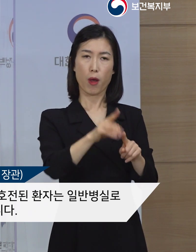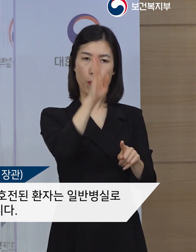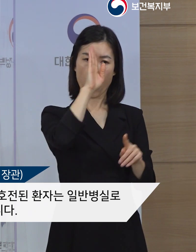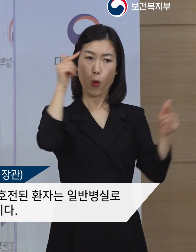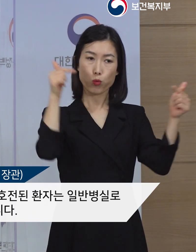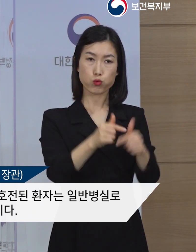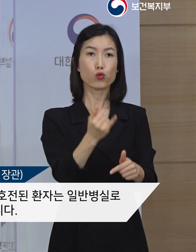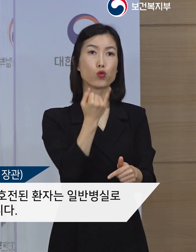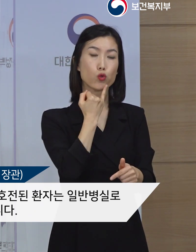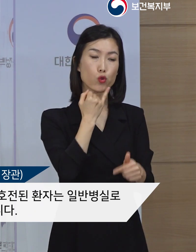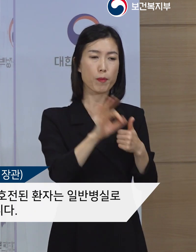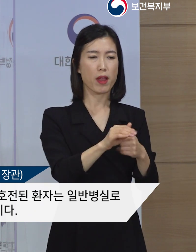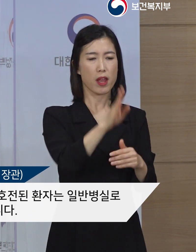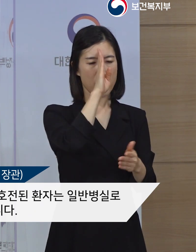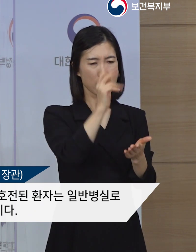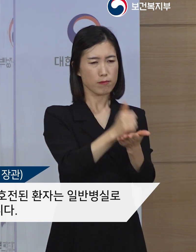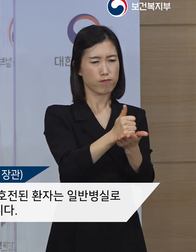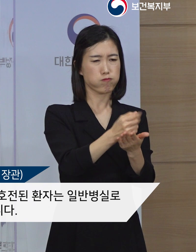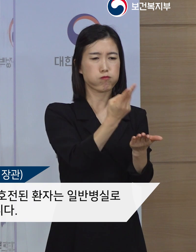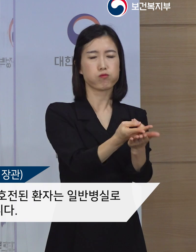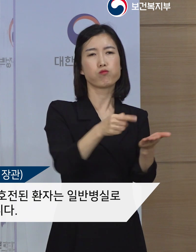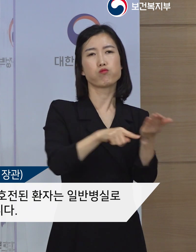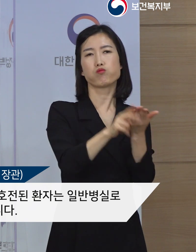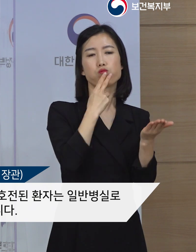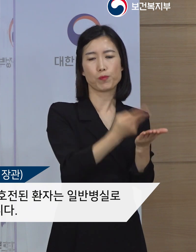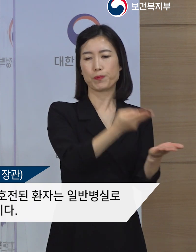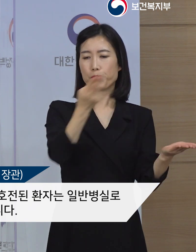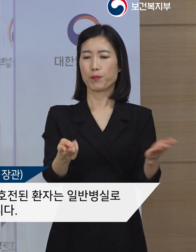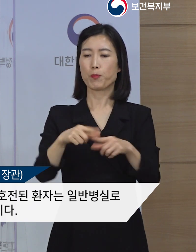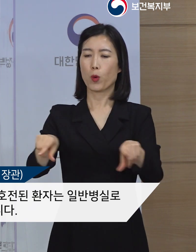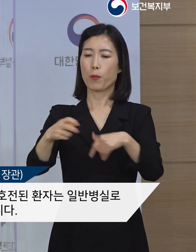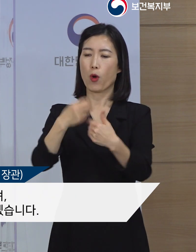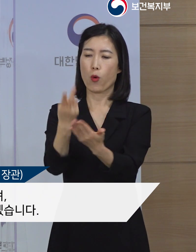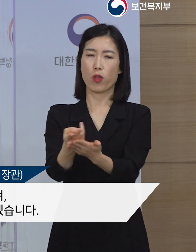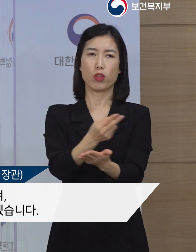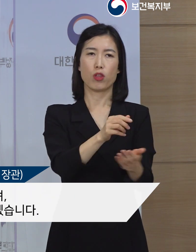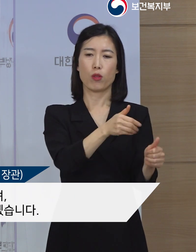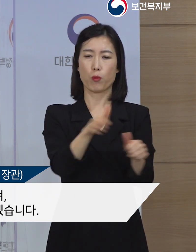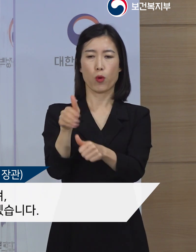일반 병실로 전원하여 중환자 병상의 활용도를 높이겠습니다.